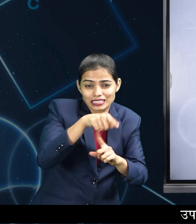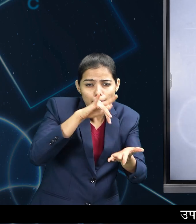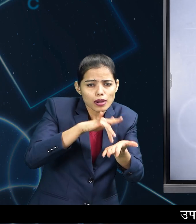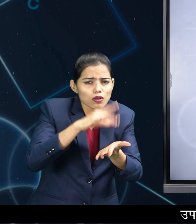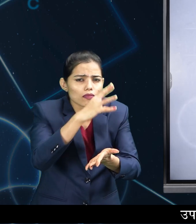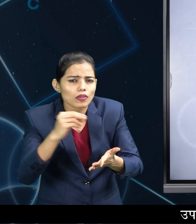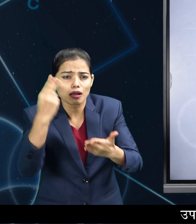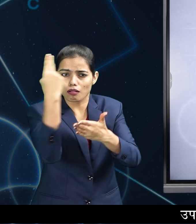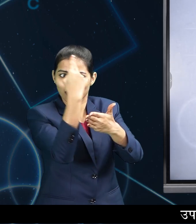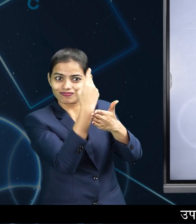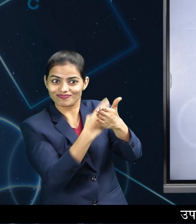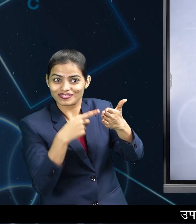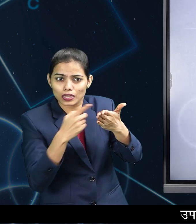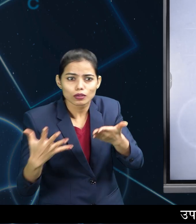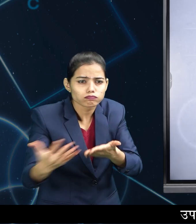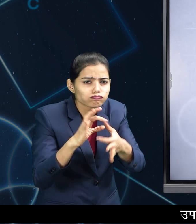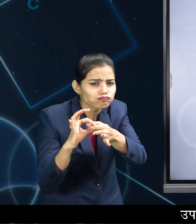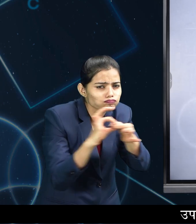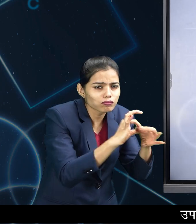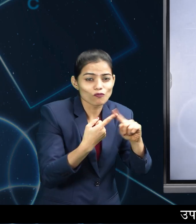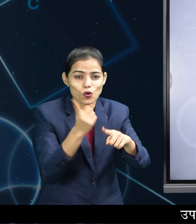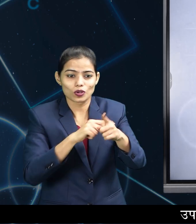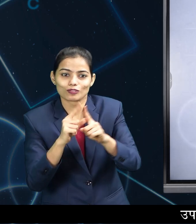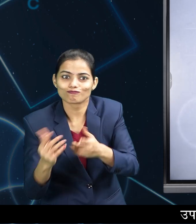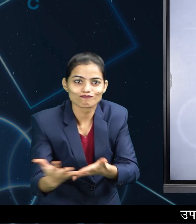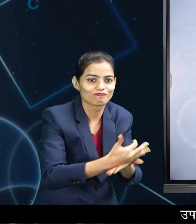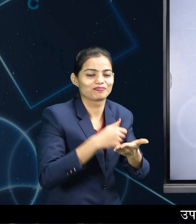उपयुक्त साधने आणि तंत्रे प्रदान करते.